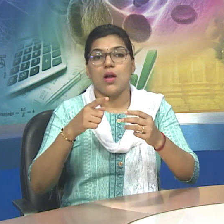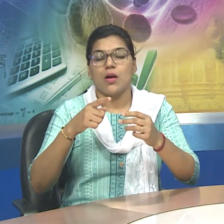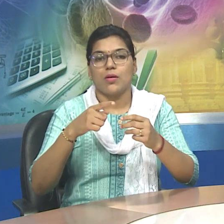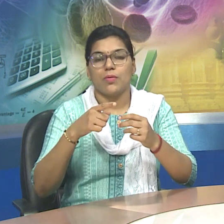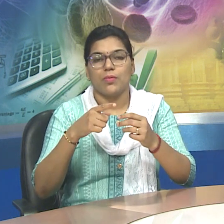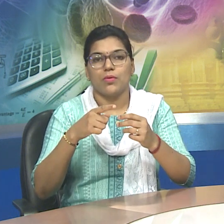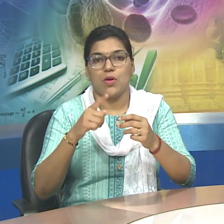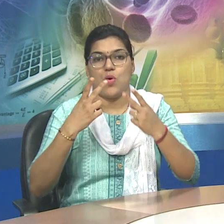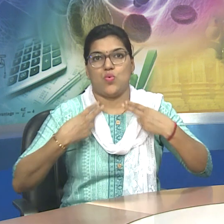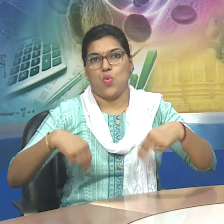और